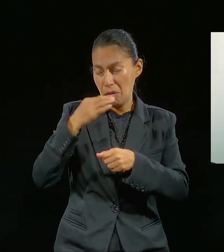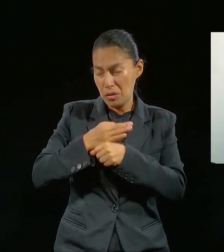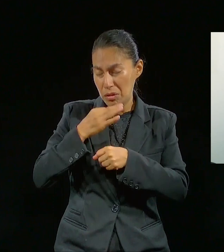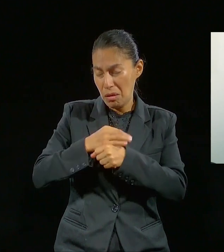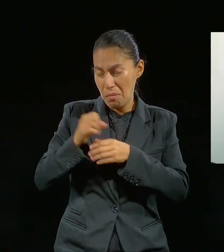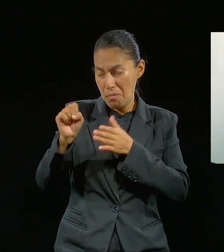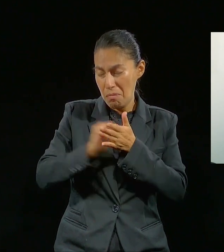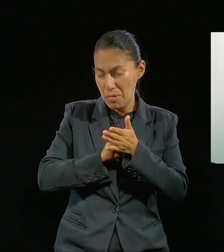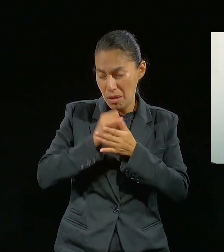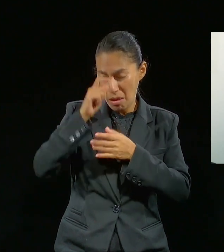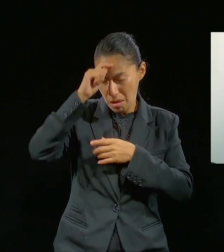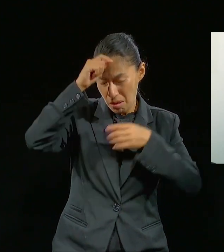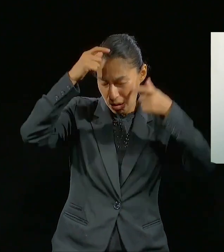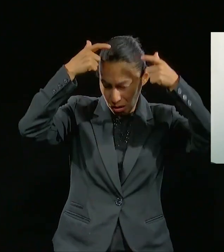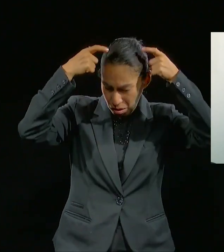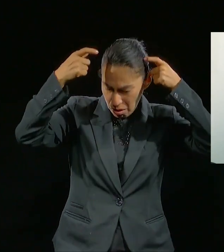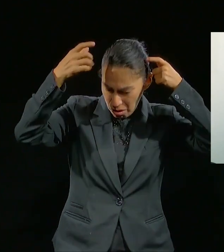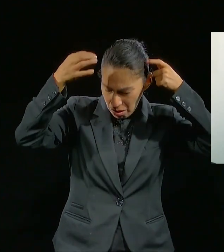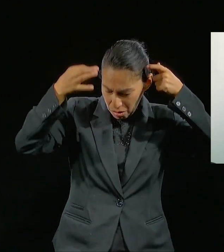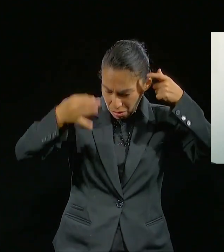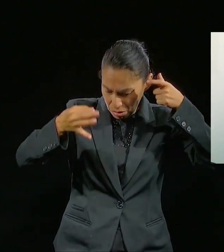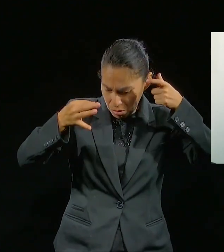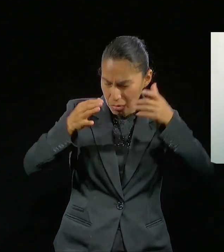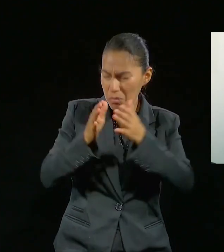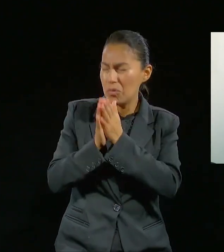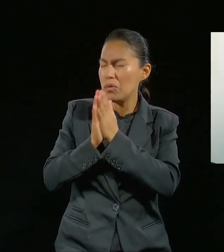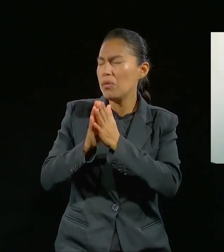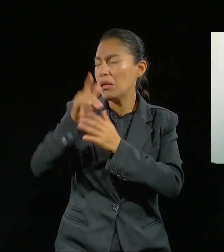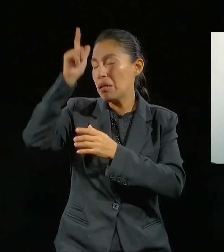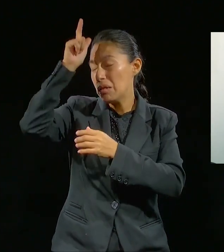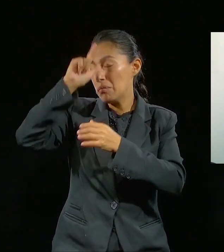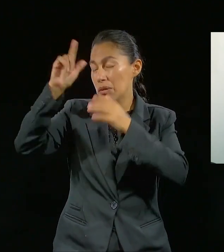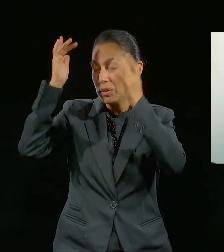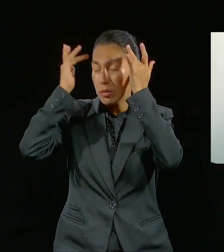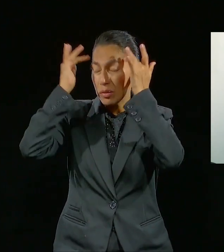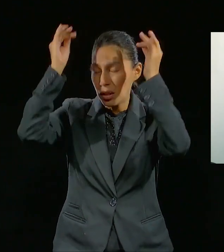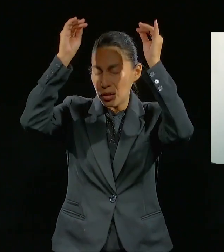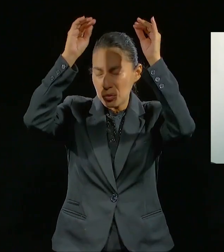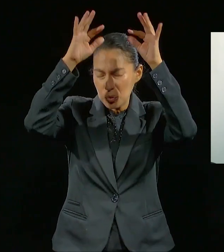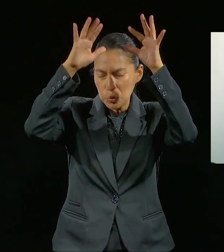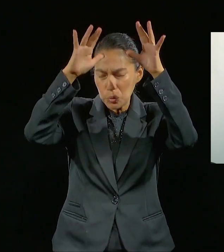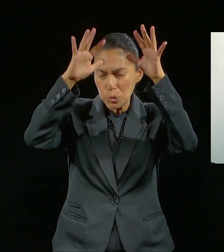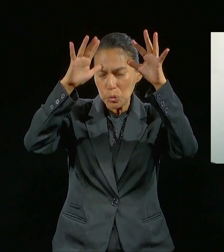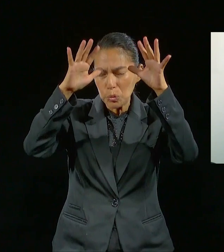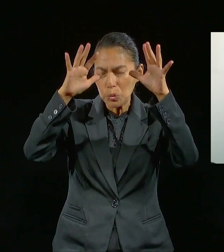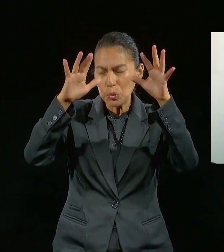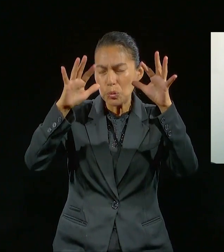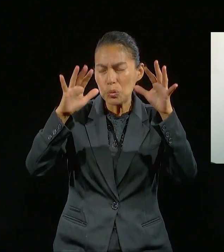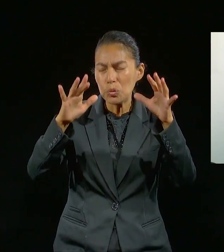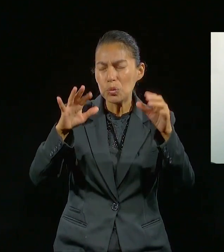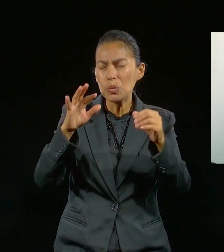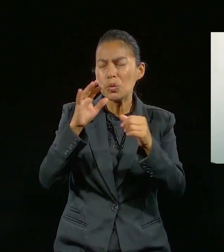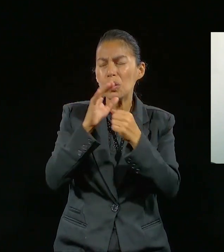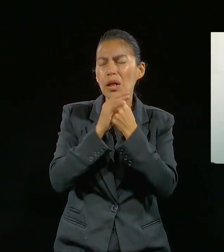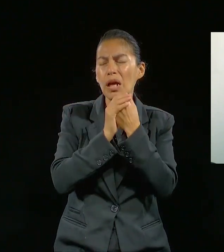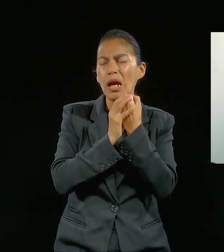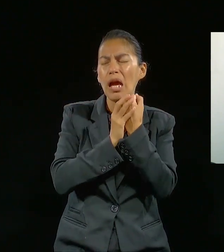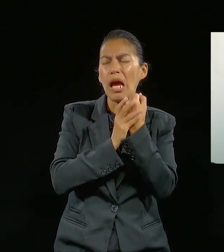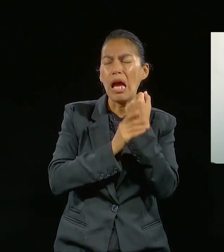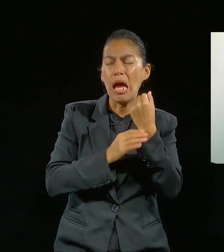este mes. Permite que tu Espíritu Santo los unja, Señor, y que sus vidas